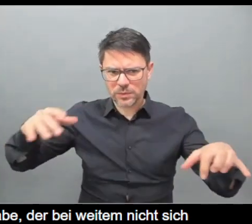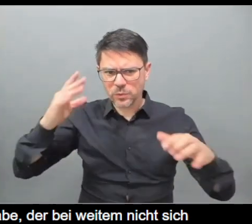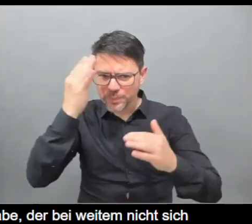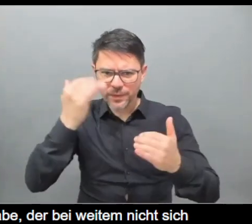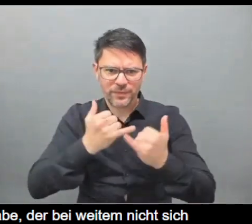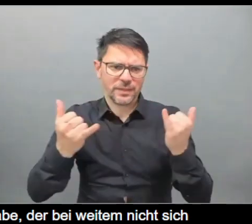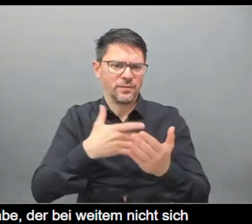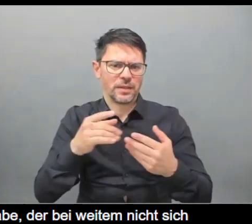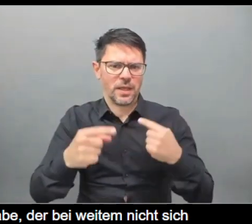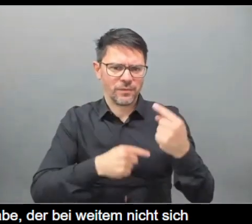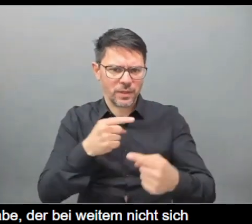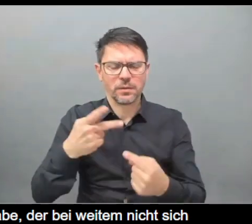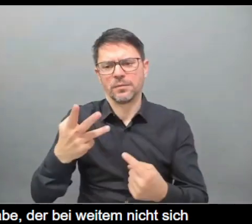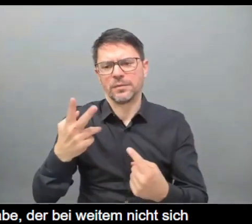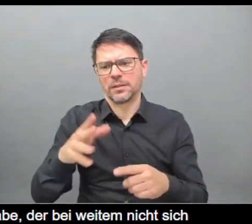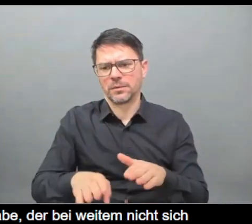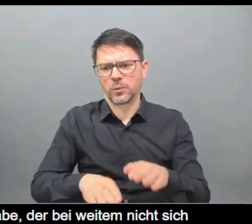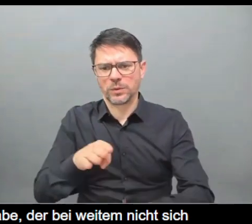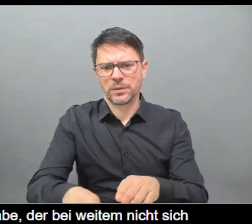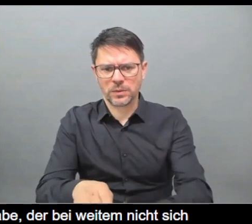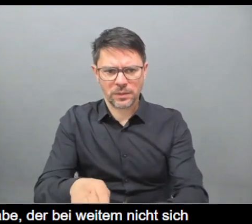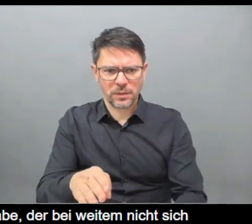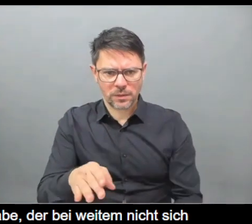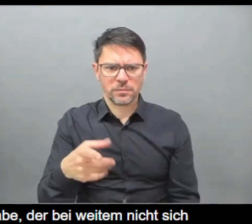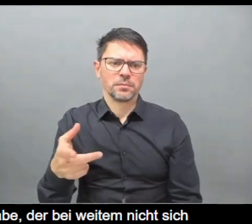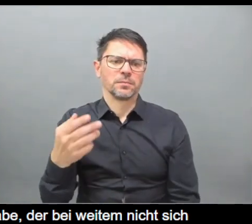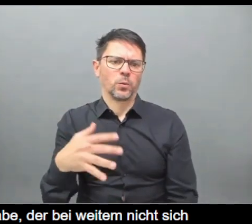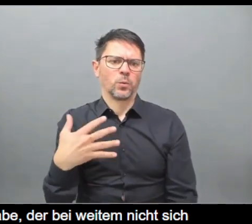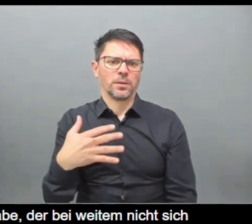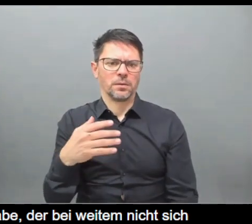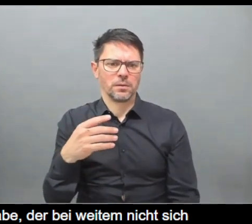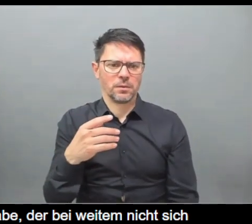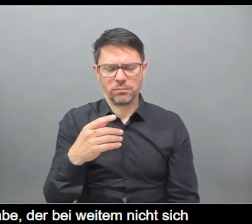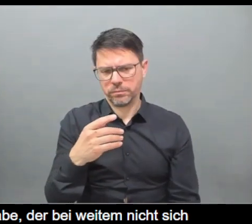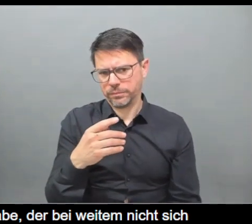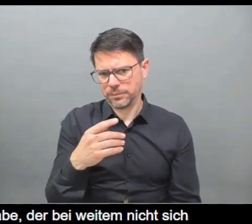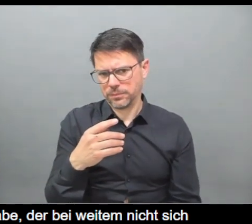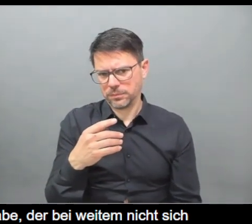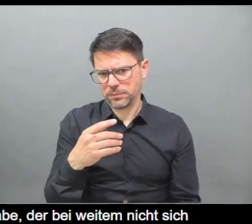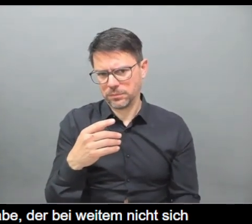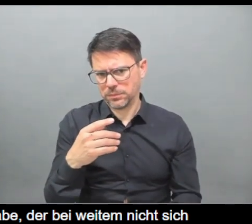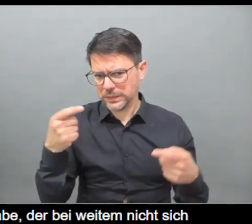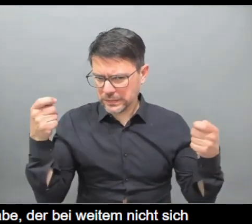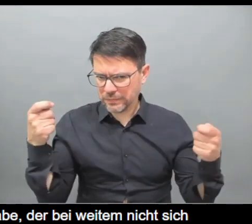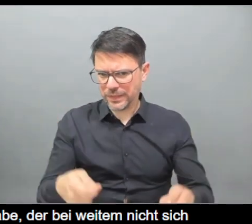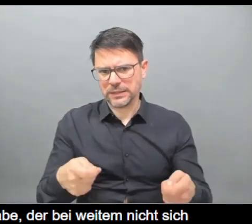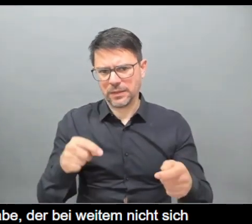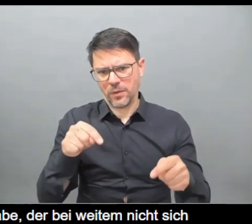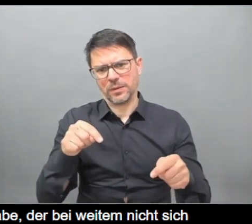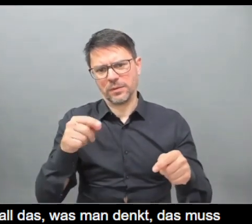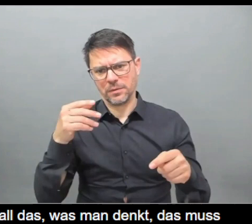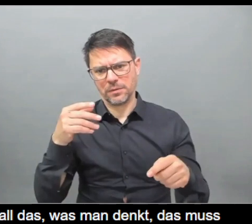in ein System hinein, das überhaupt noch nicht gegossen ist und das überhaupt noch nicht klar ist. Also man muss das rückkoppeln tatsächlich mit den praktischen Auswirkungen und man braucht